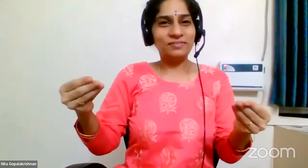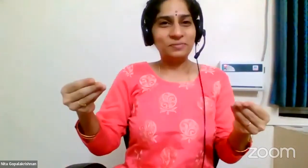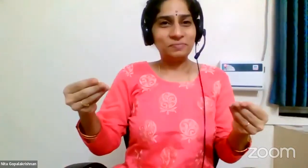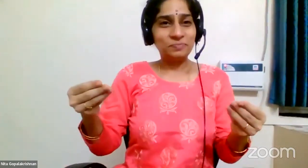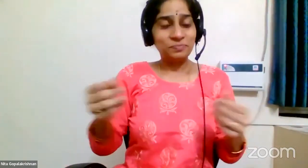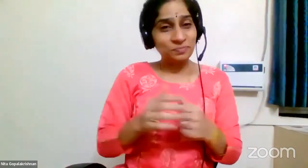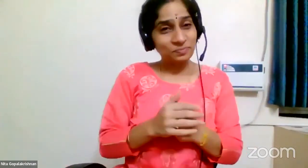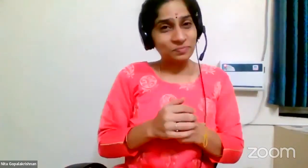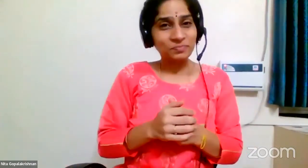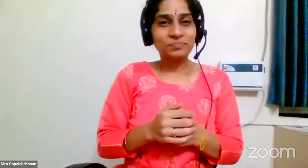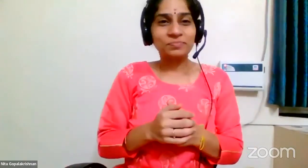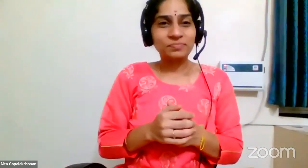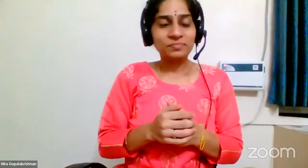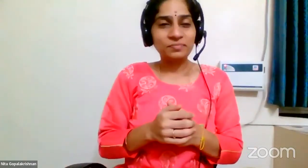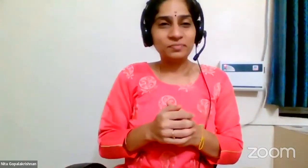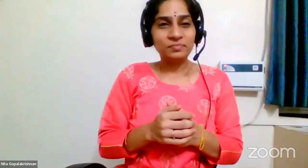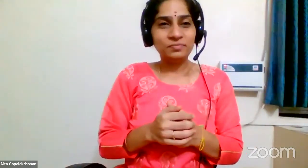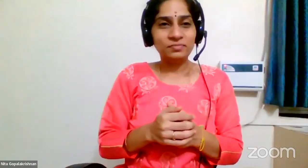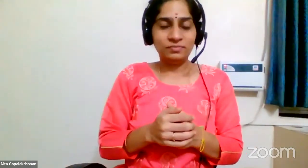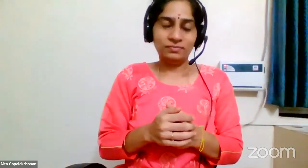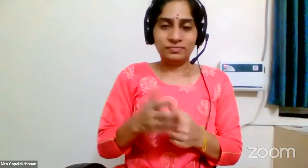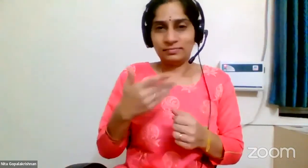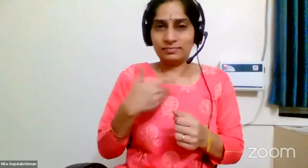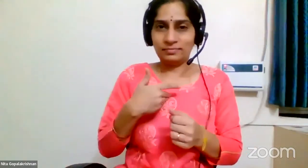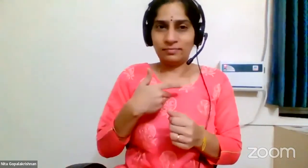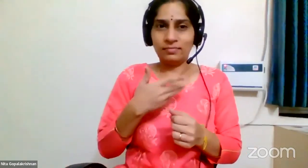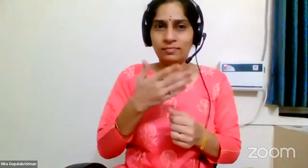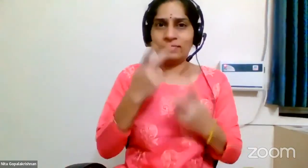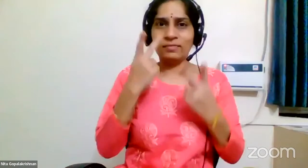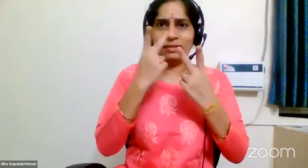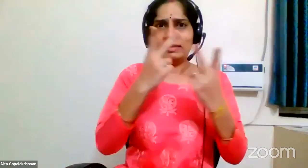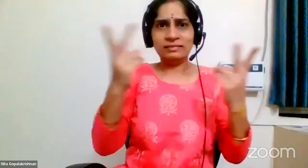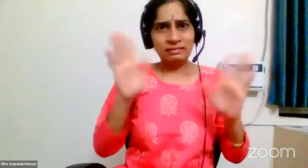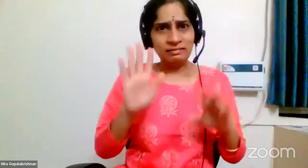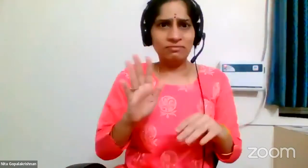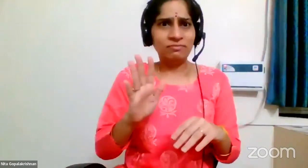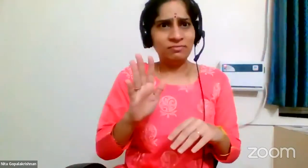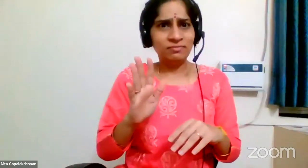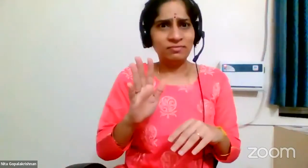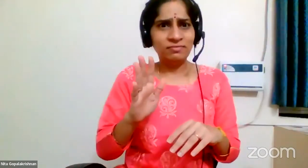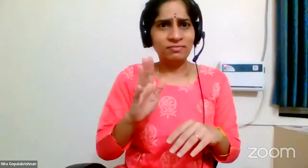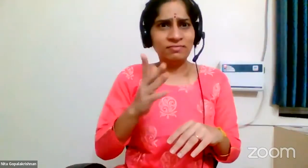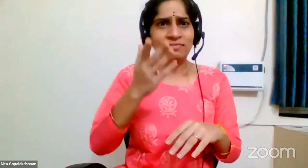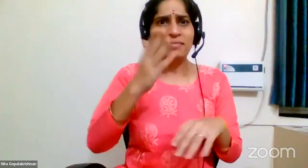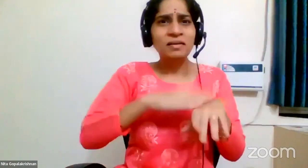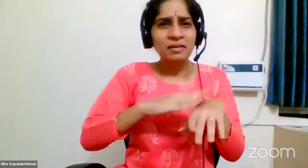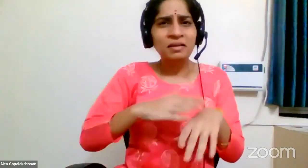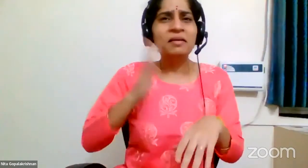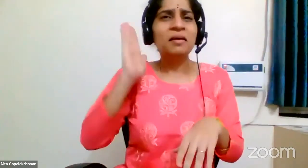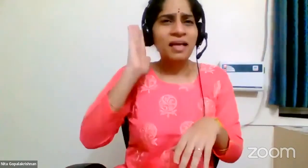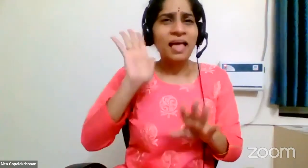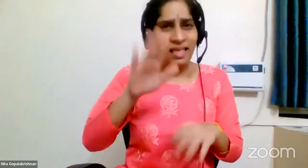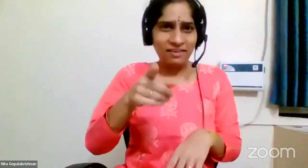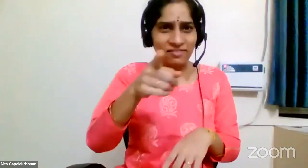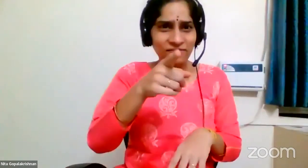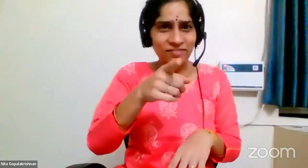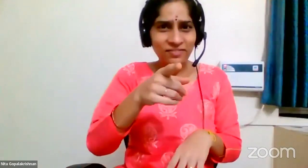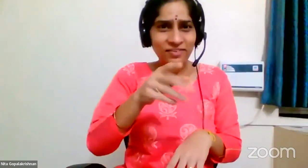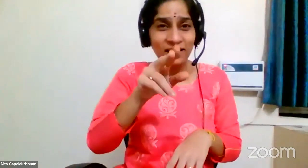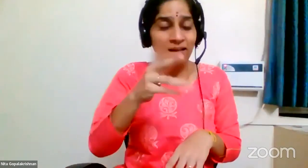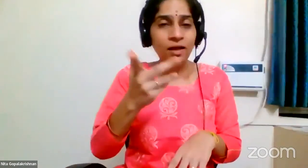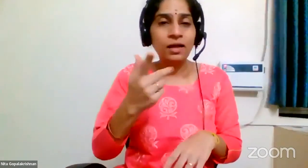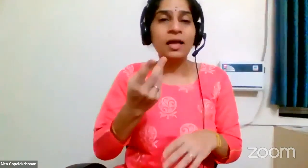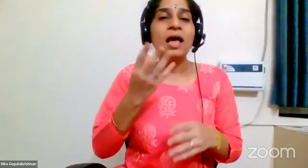जिस प्रकार से आप देखते हैं, हमने पहले सुना भी कि बारिश के कारण अन्न उत्पन्न होता है,